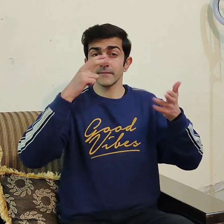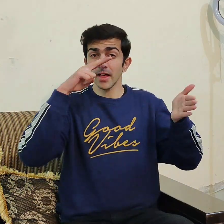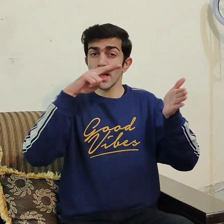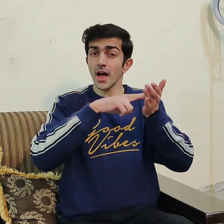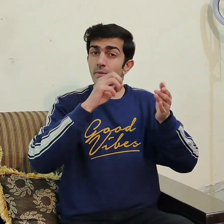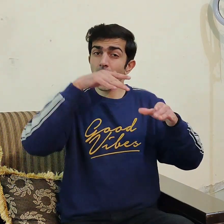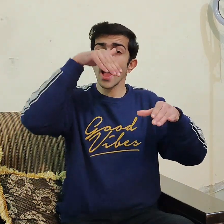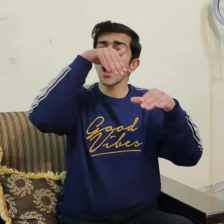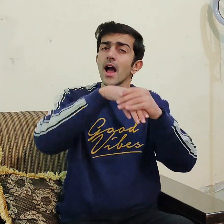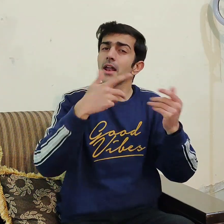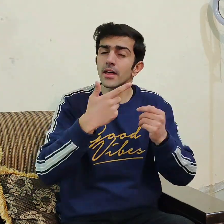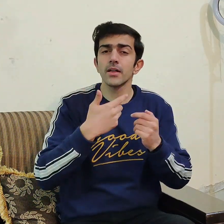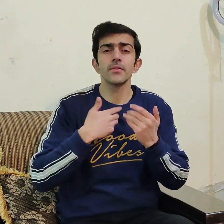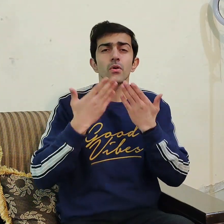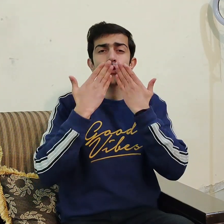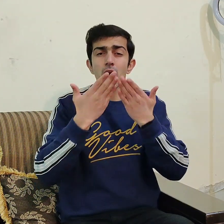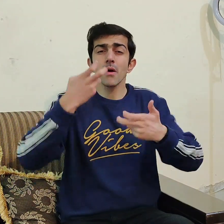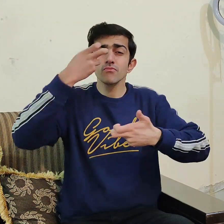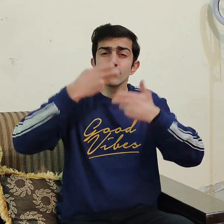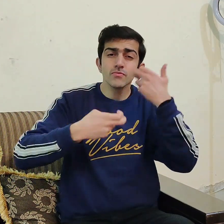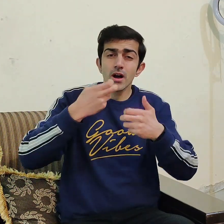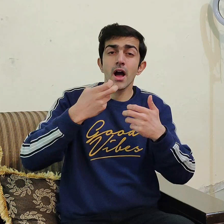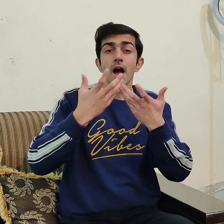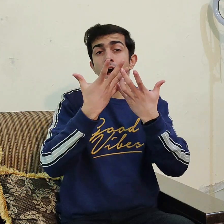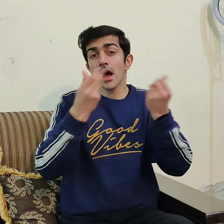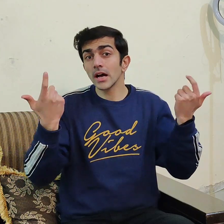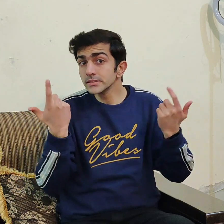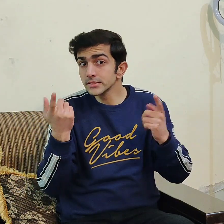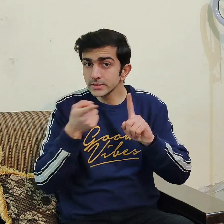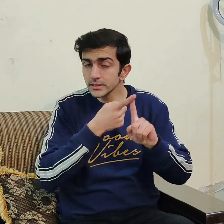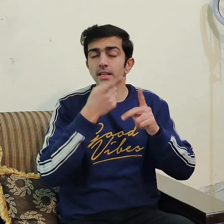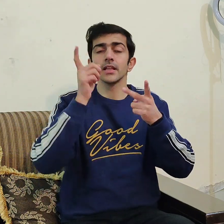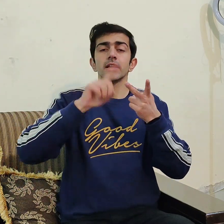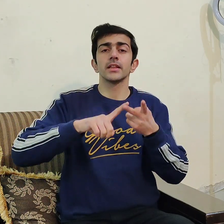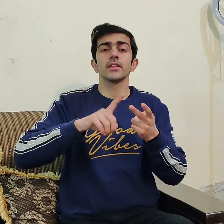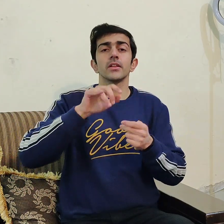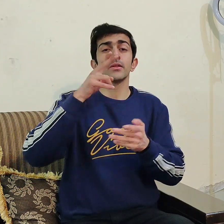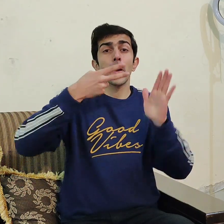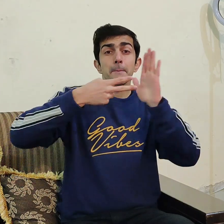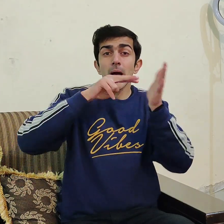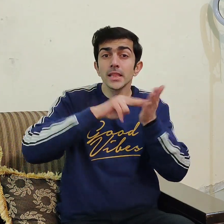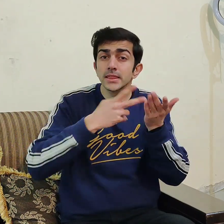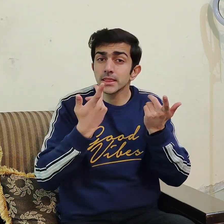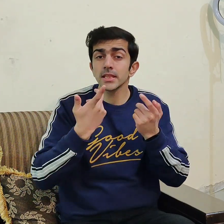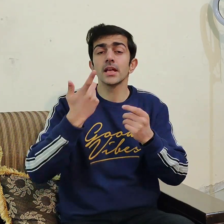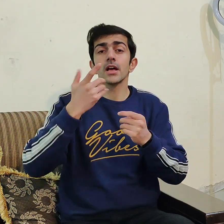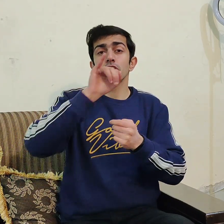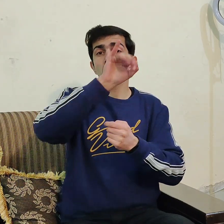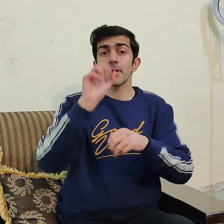और अगर आपने मेरी पिछली वीडियोस नहीं देखी एजुकेशन के इश्यूज के ऊपर जो मैंने बात की, जॉब से रिलेटेड डेफ कम्युनिटी के